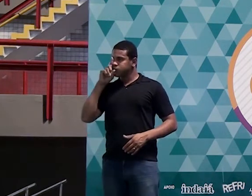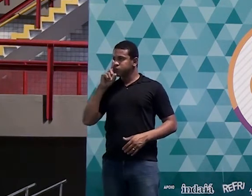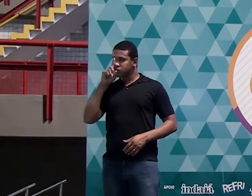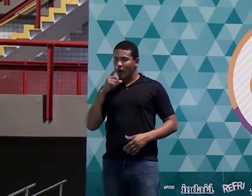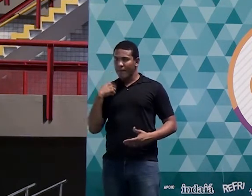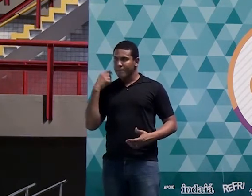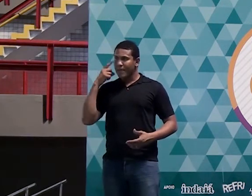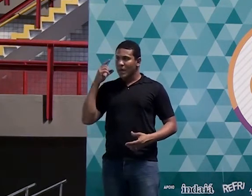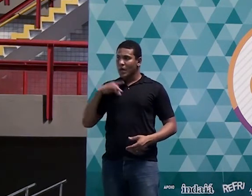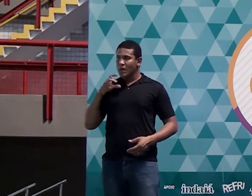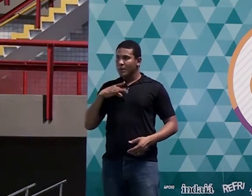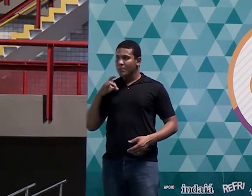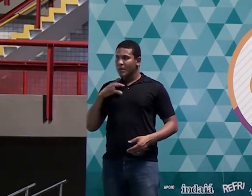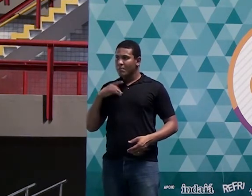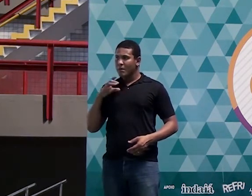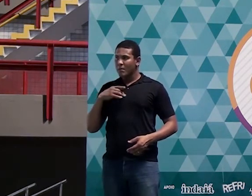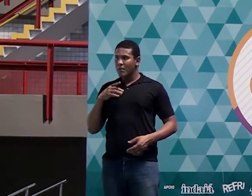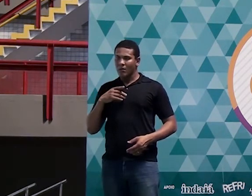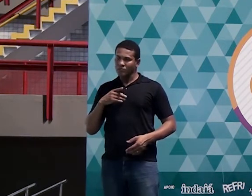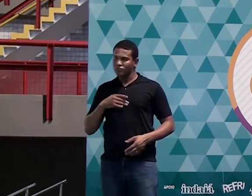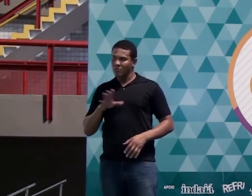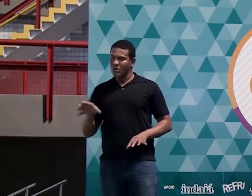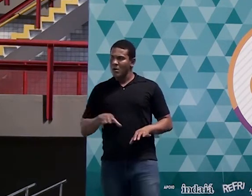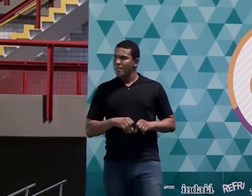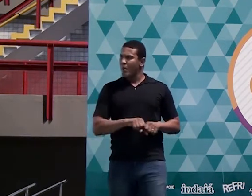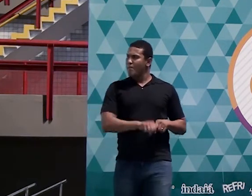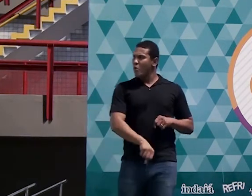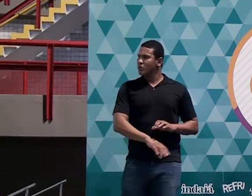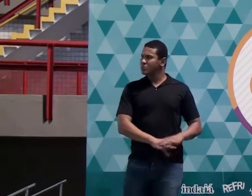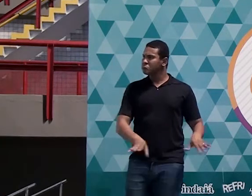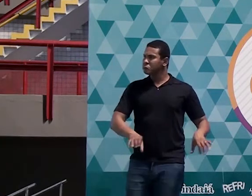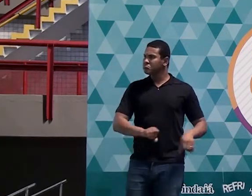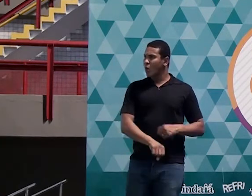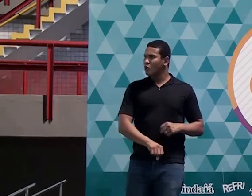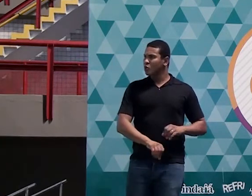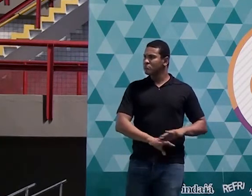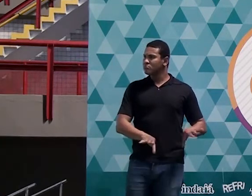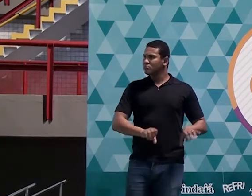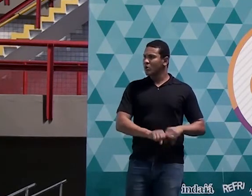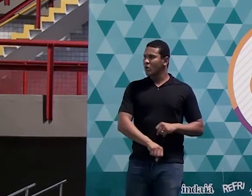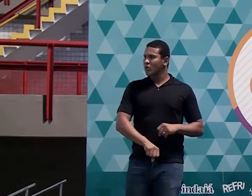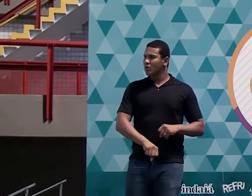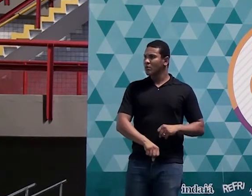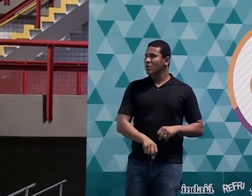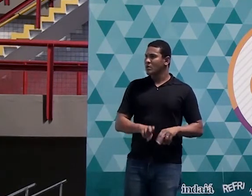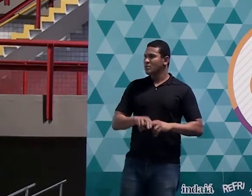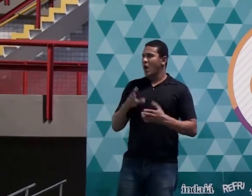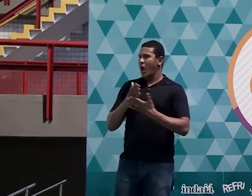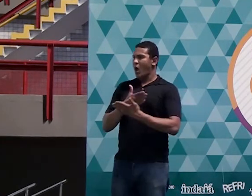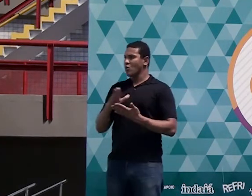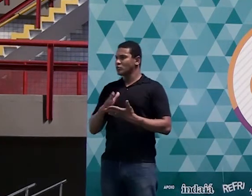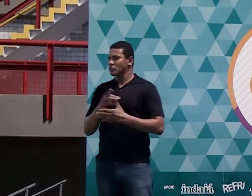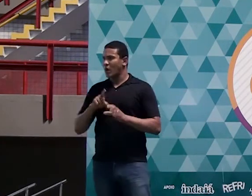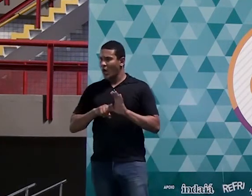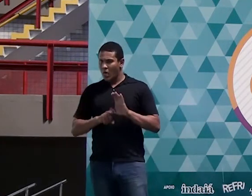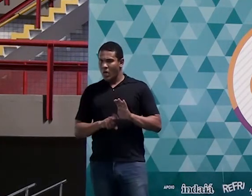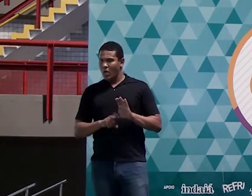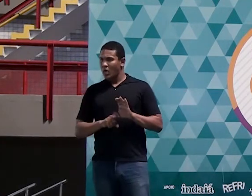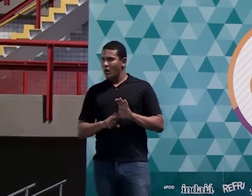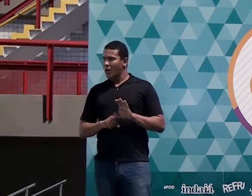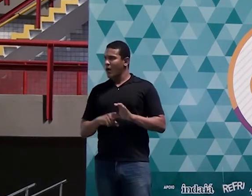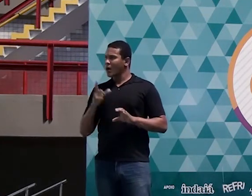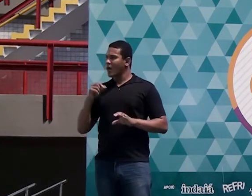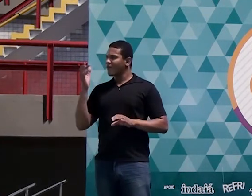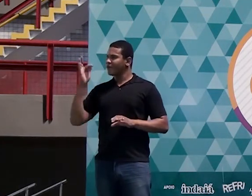provavelmente pressionavam reis, cobrando dinheiro que esses reis deviam. Entre os reis que devia, olha a curiosidade, o rei